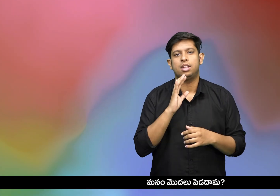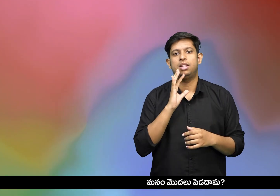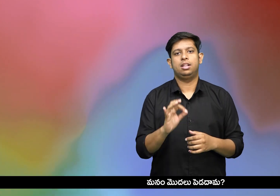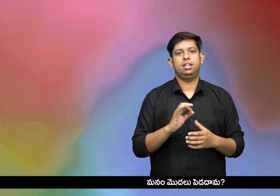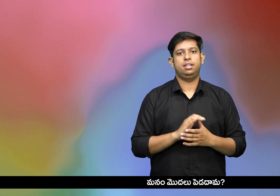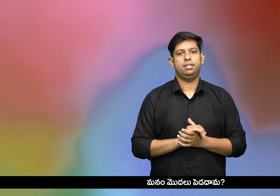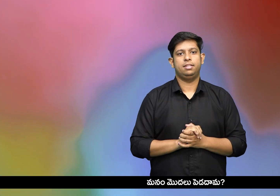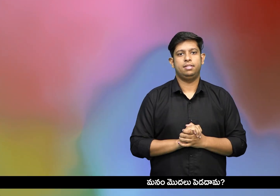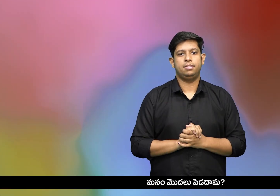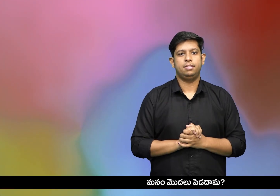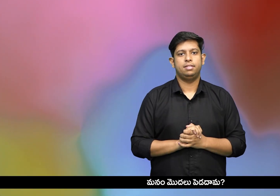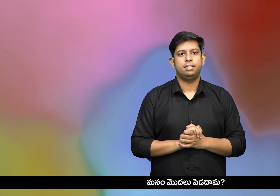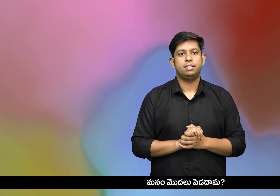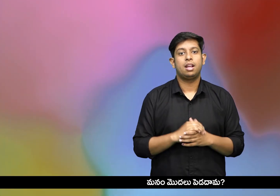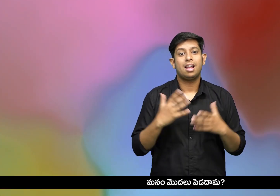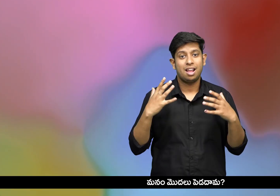మనం మొదలు పెడదామా?